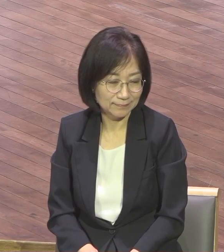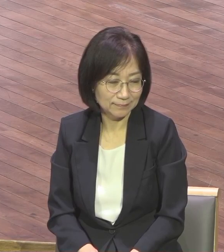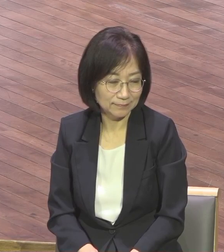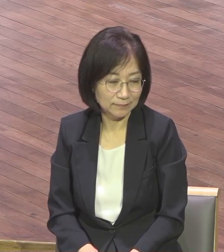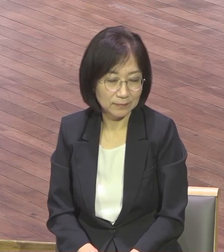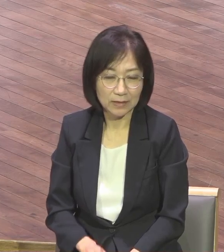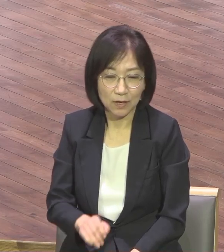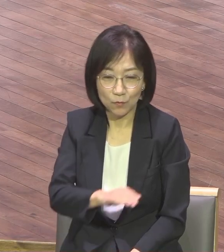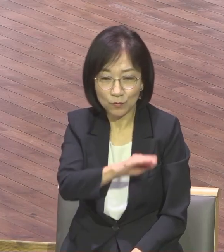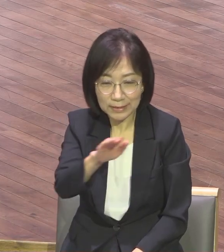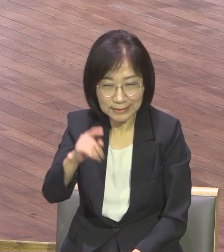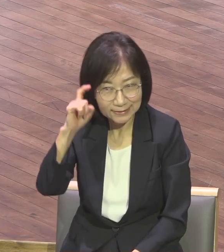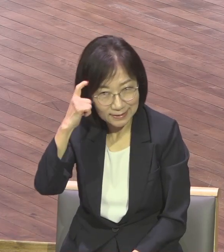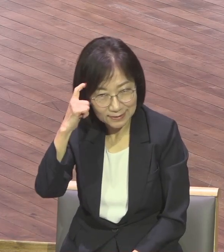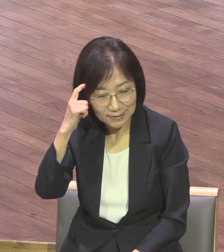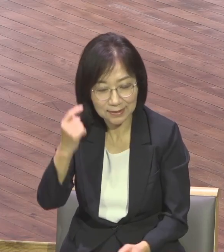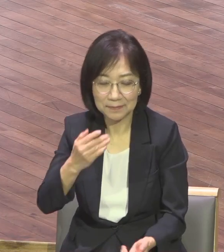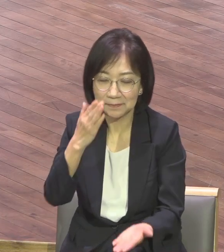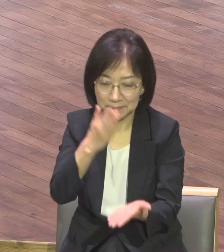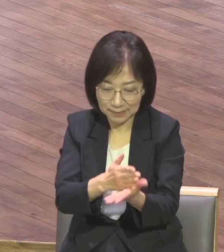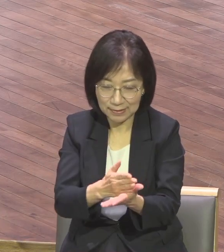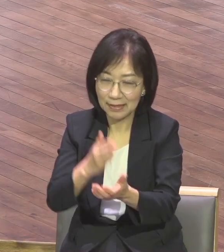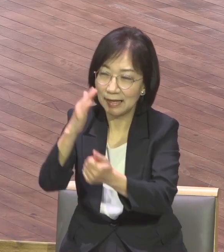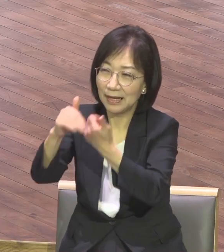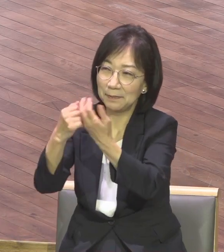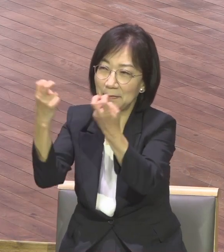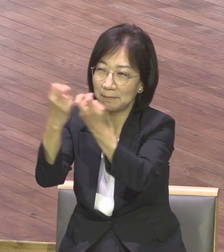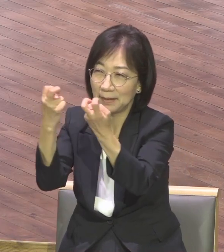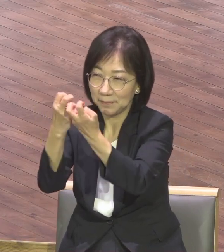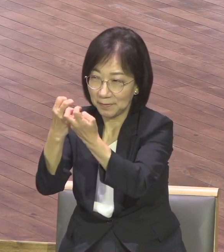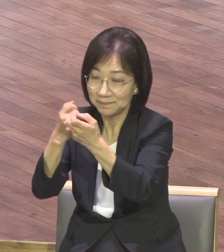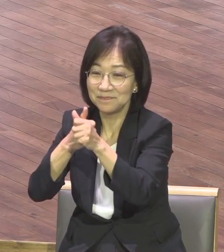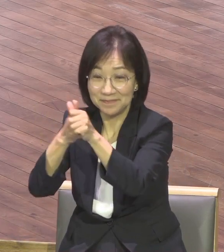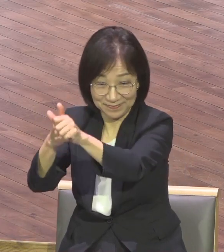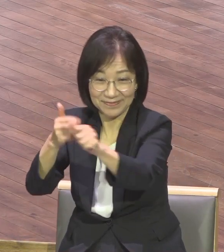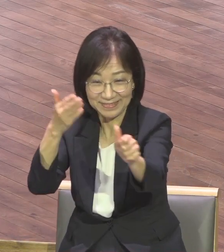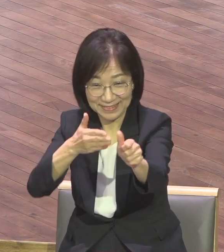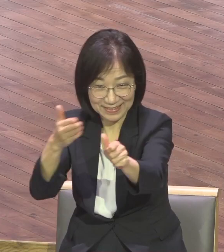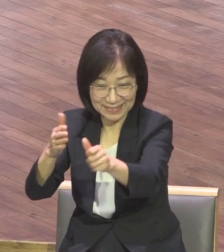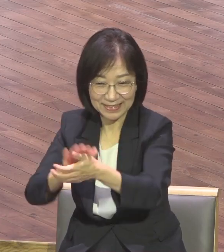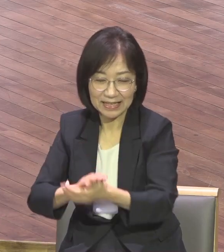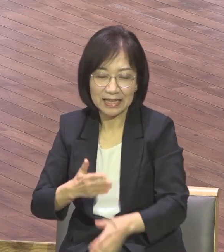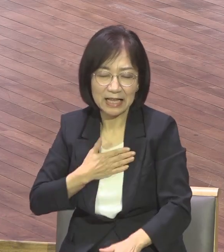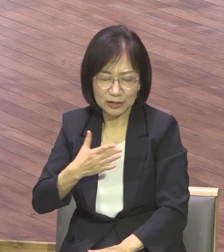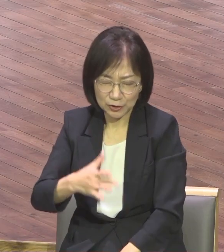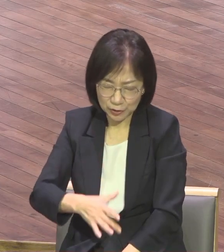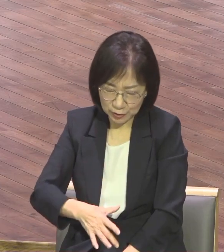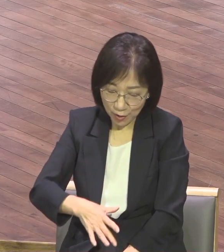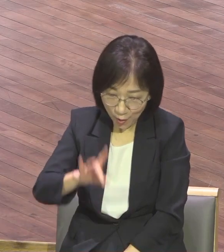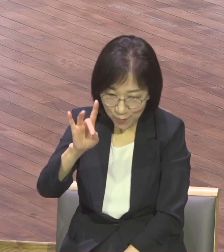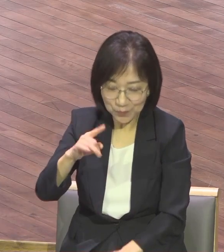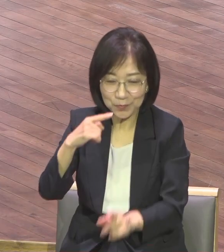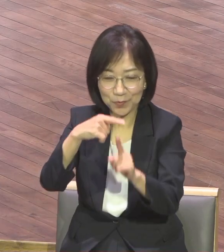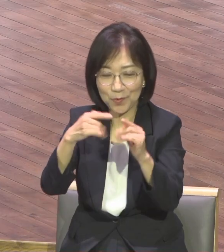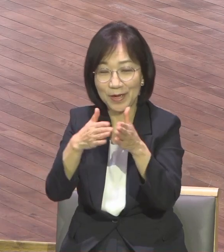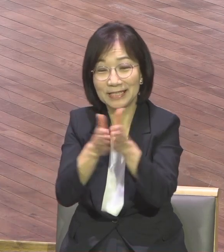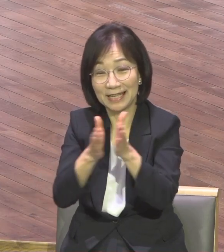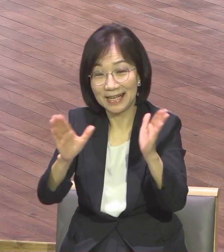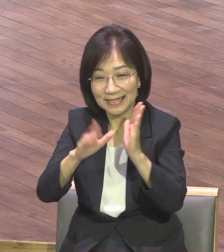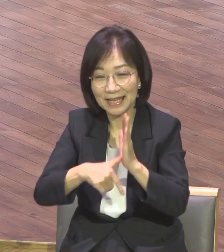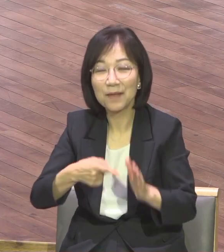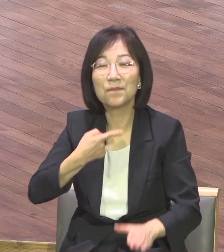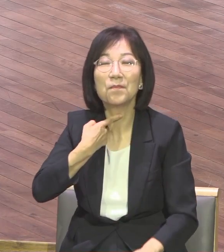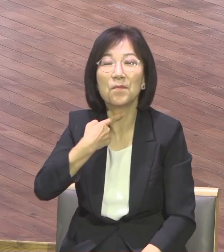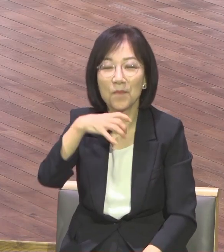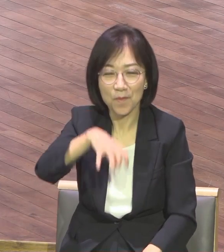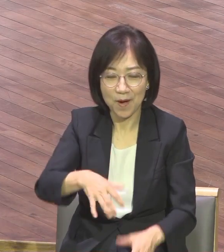하나님의 방구를 봐요. 저는 개척하면서요. 목동 아파트 305동 802호 살았어요.